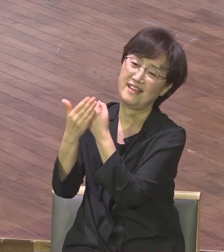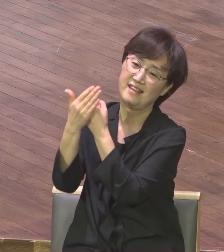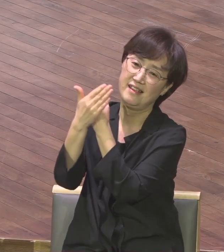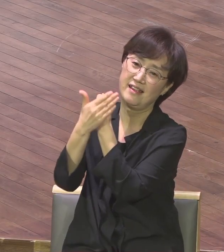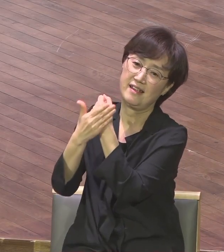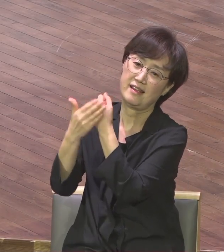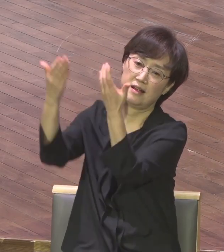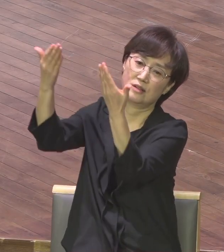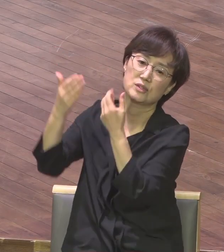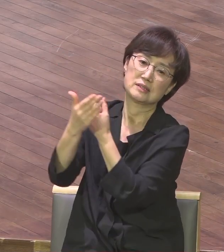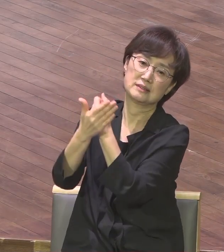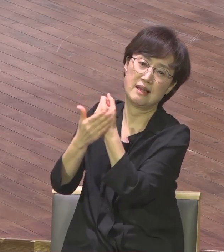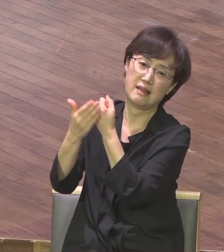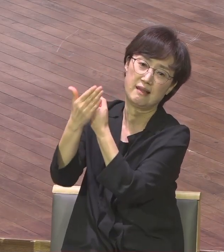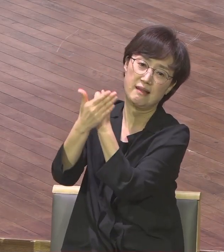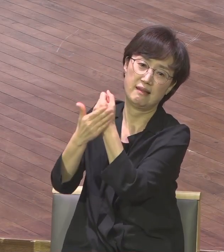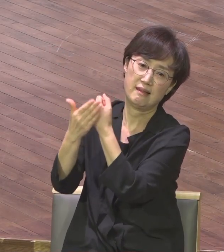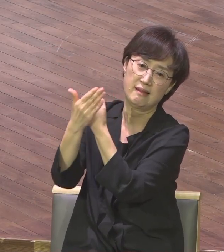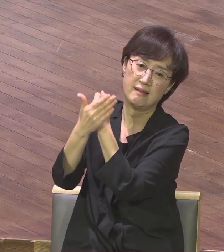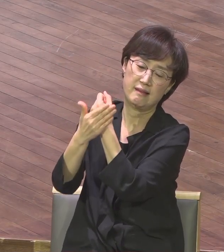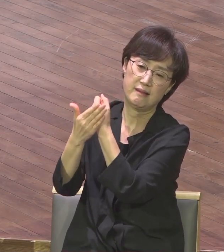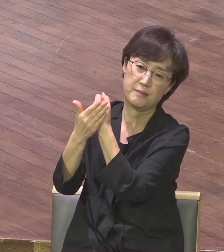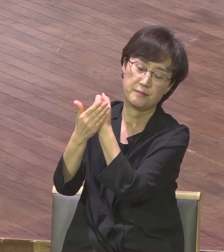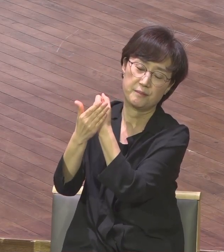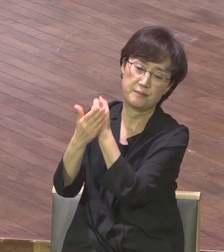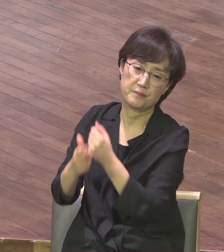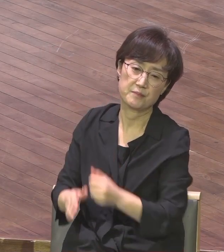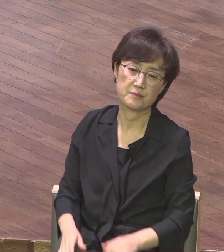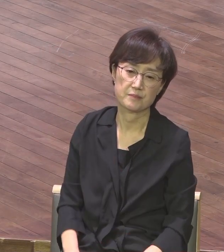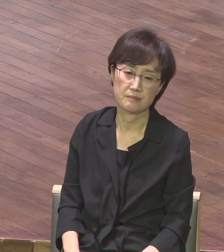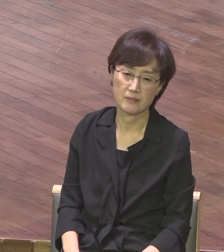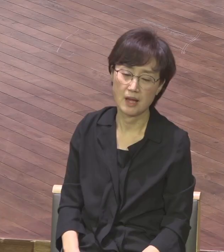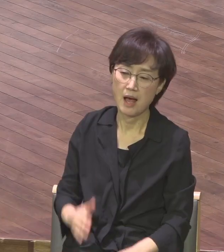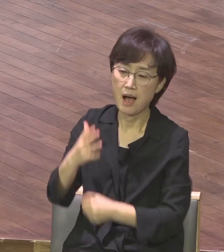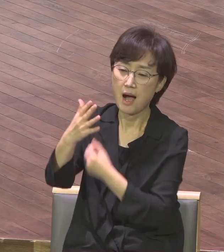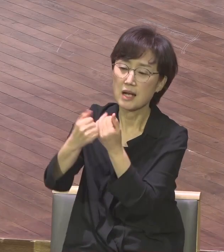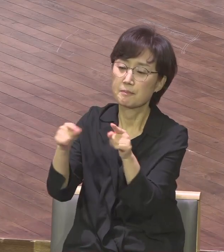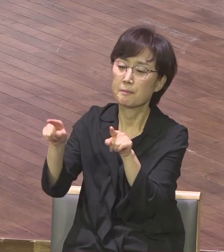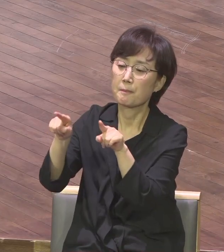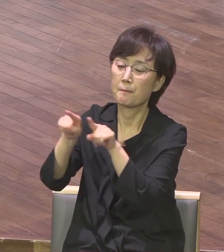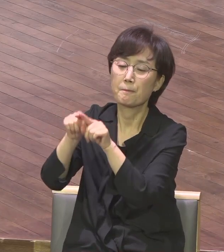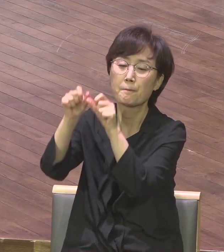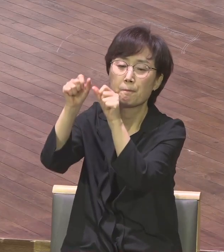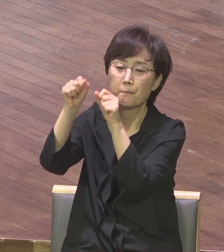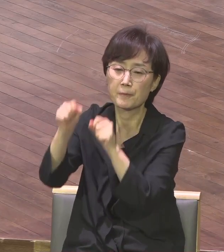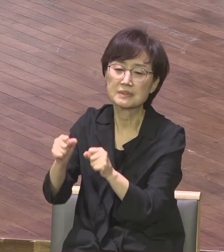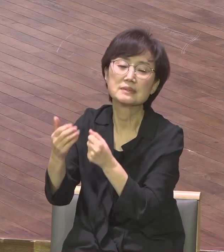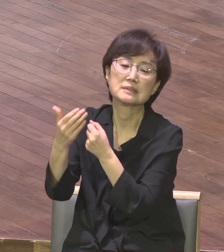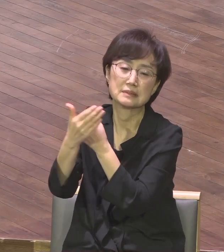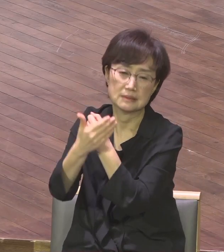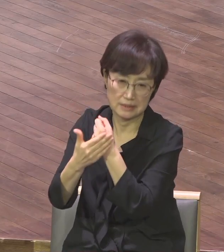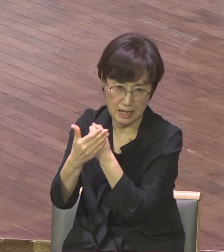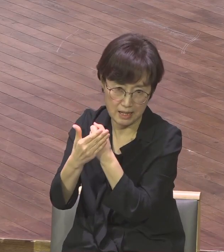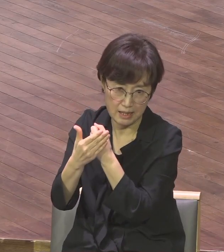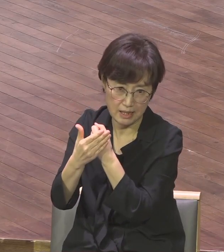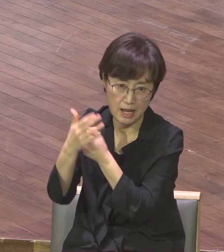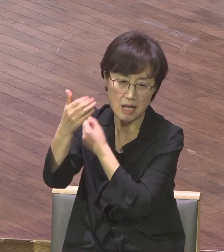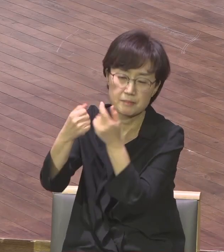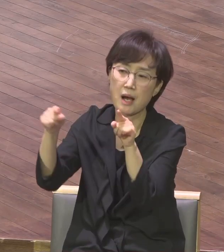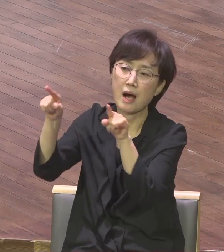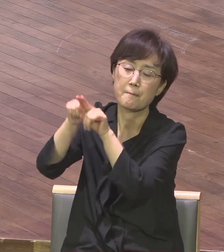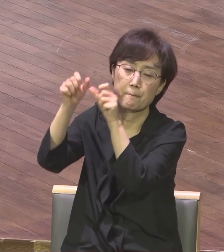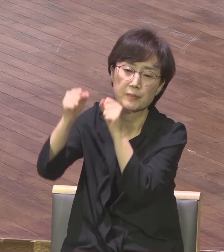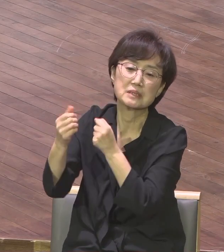놀라운 은혜였습니다. 그것이 임마누엘의 축복입니다. 하나님이 나와 함께 하시는